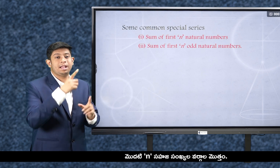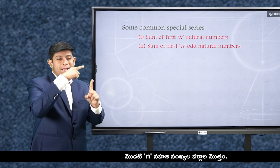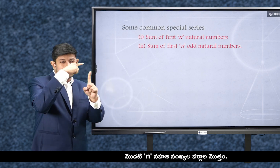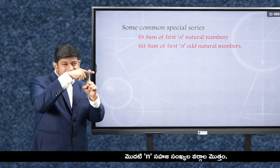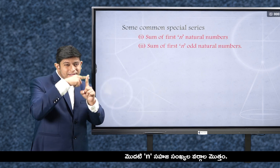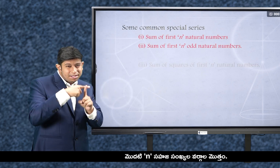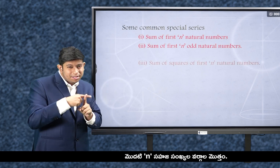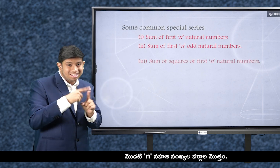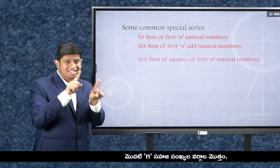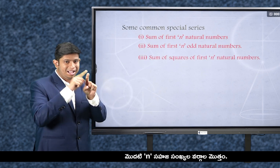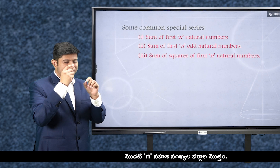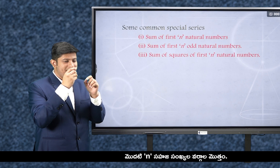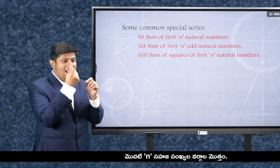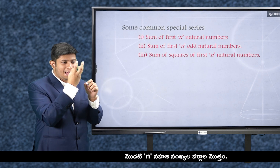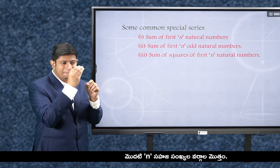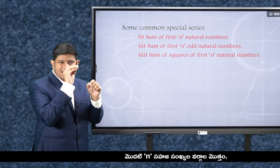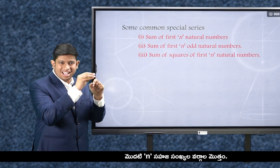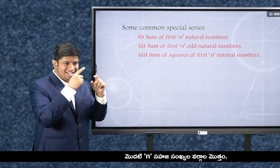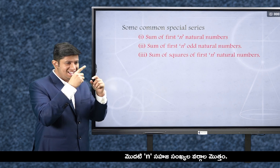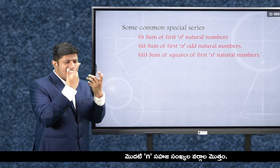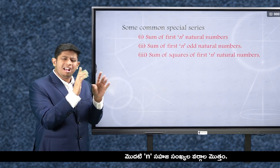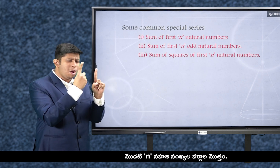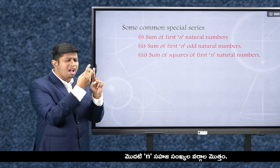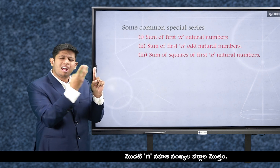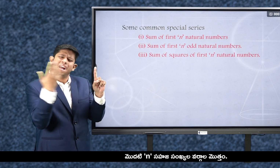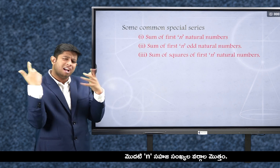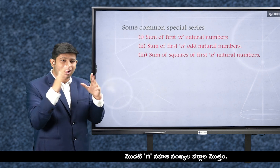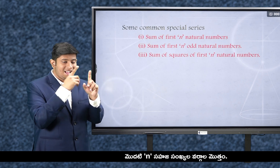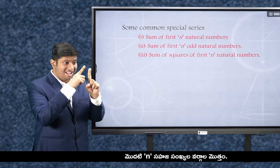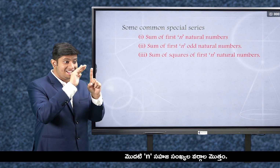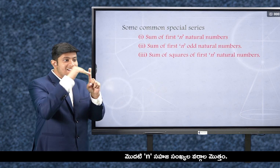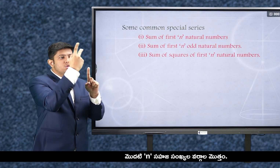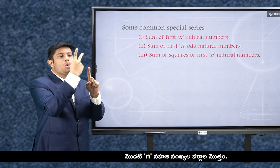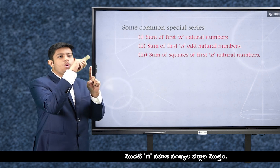3. మొదటి n సహజ సంఖ్యల వర్గాల మొత్తం.